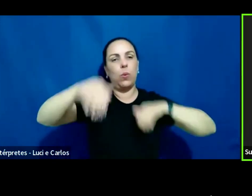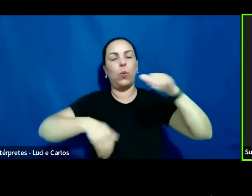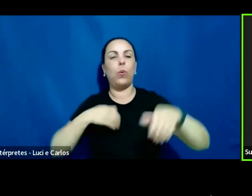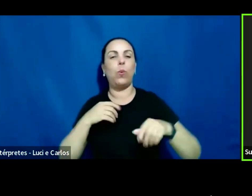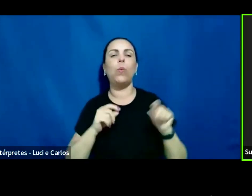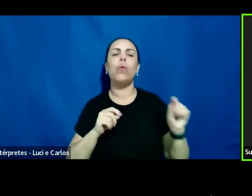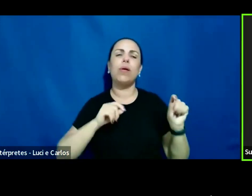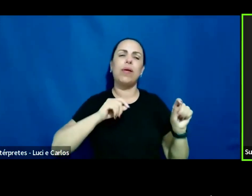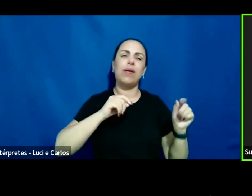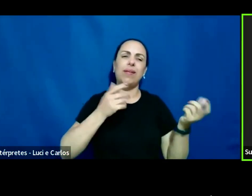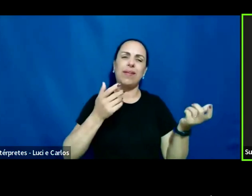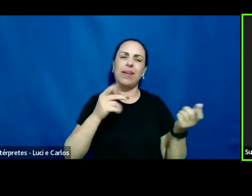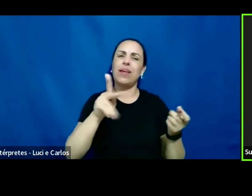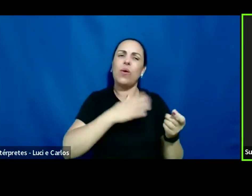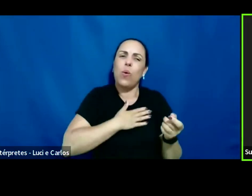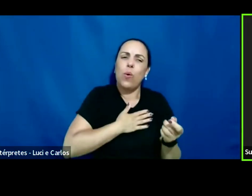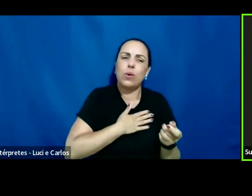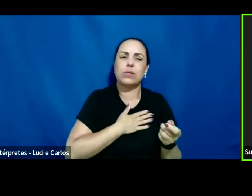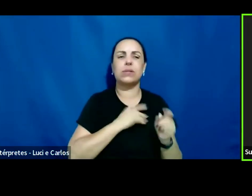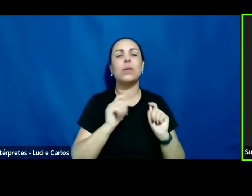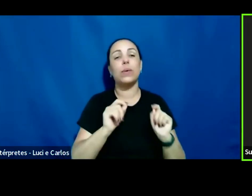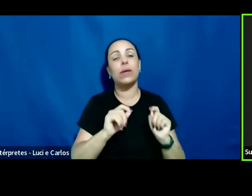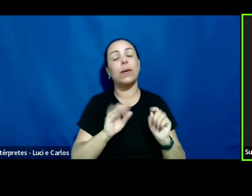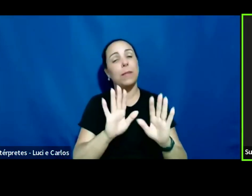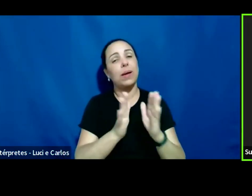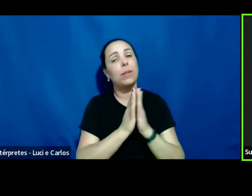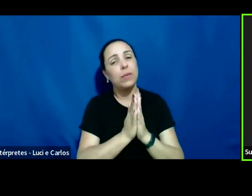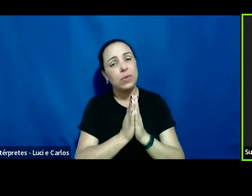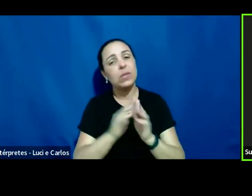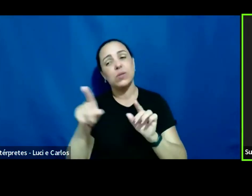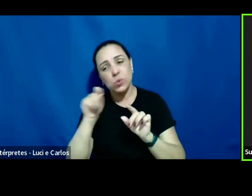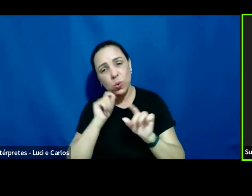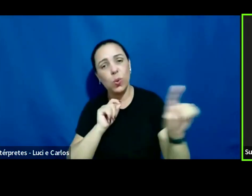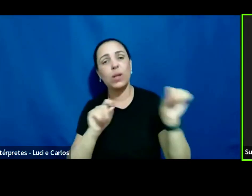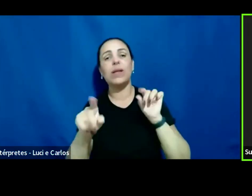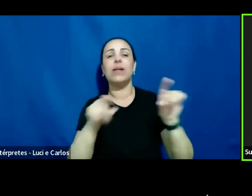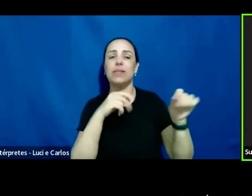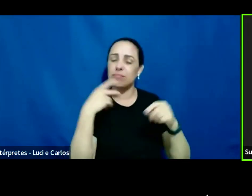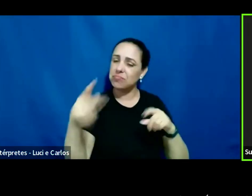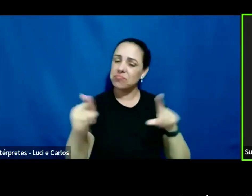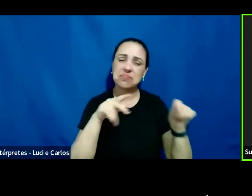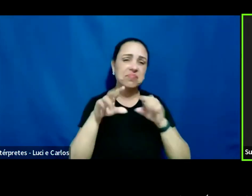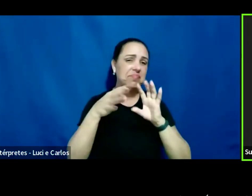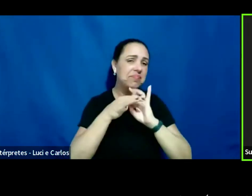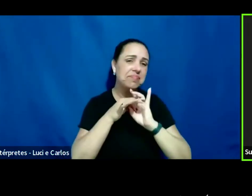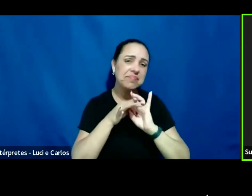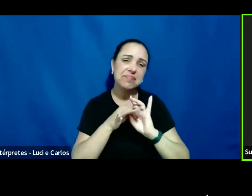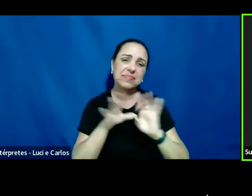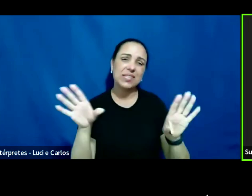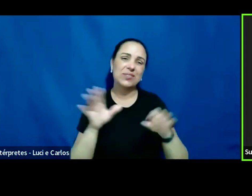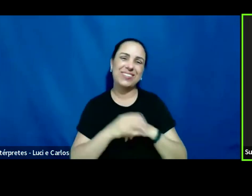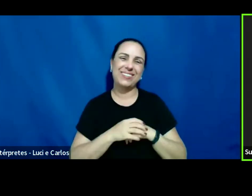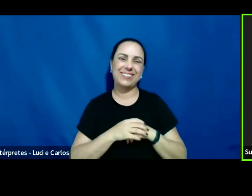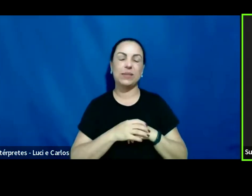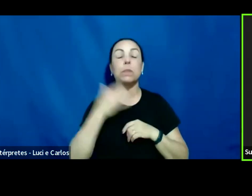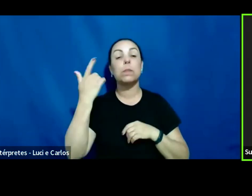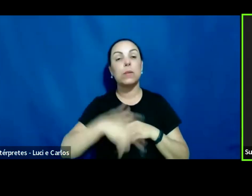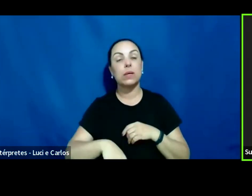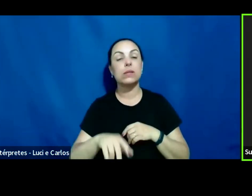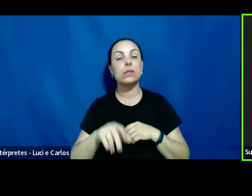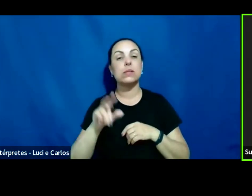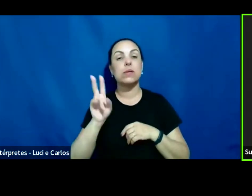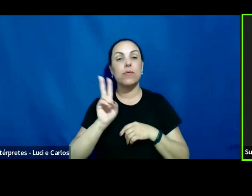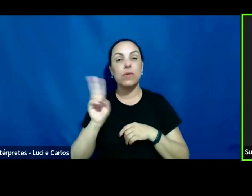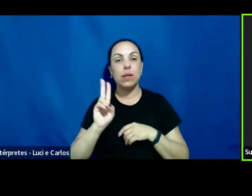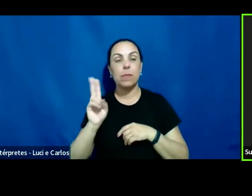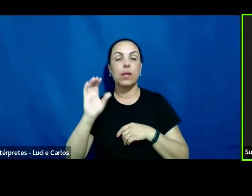sei. Faça aquilo que você gosta, mas pratique algum exercício físico. Faça suplementação de ômega 3.